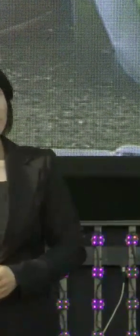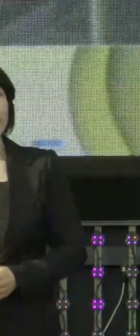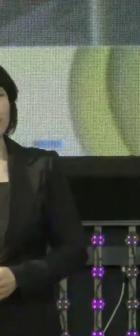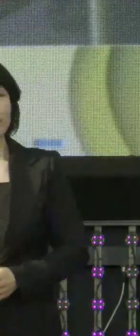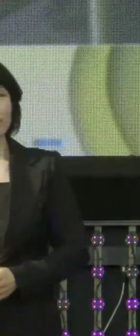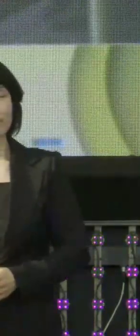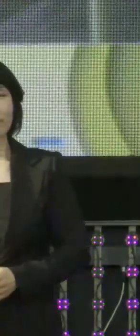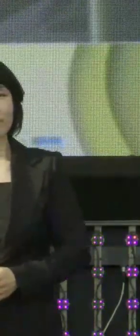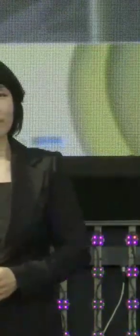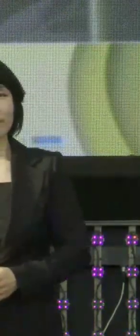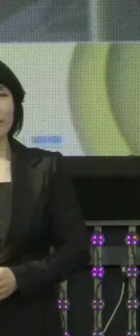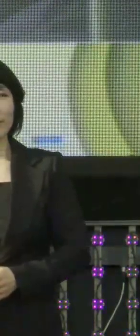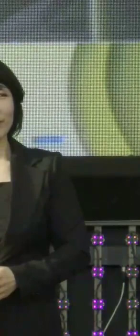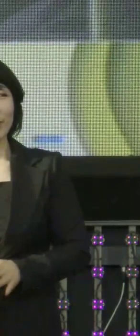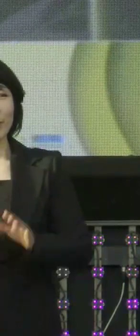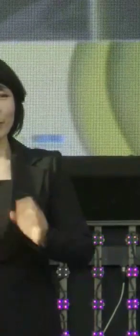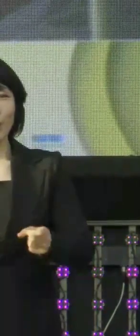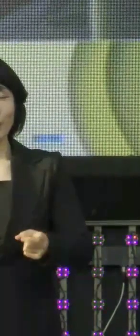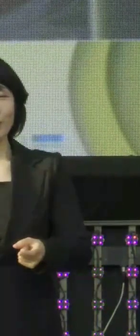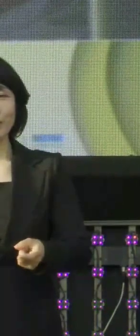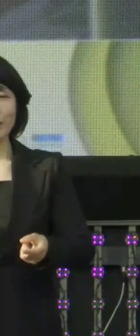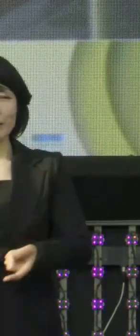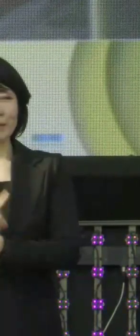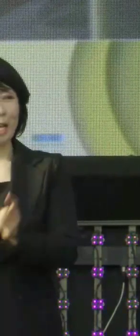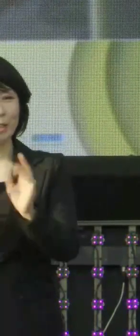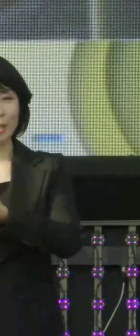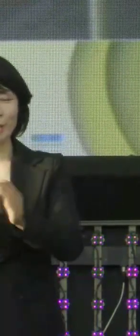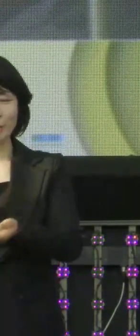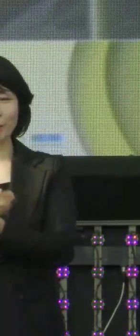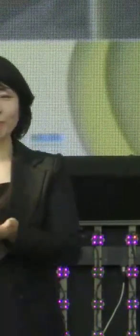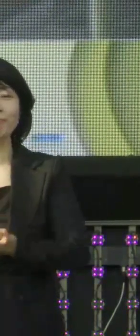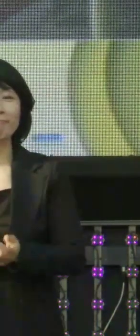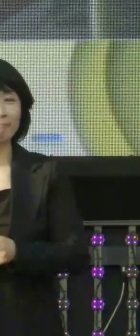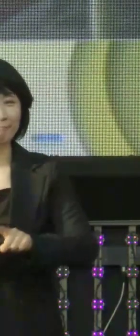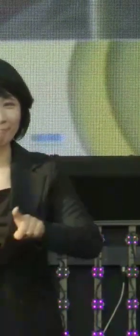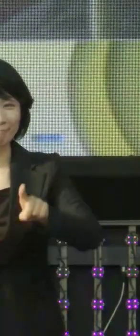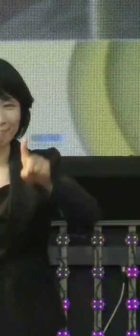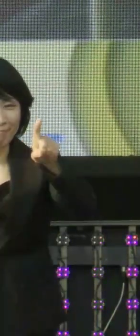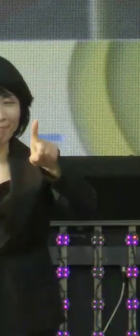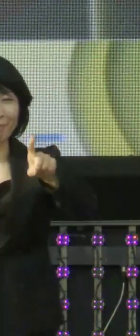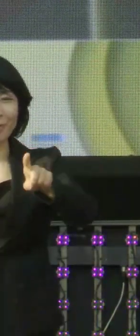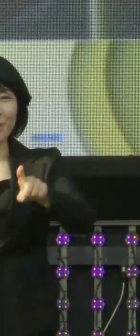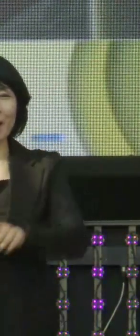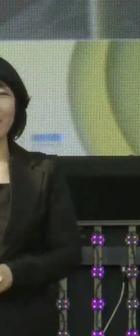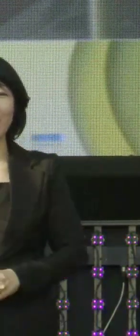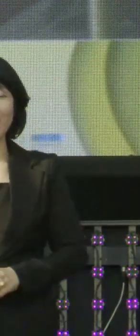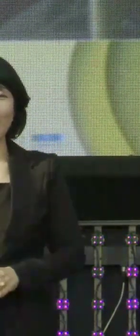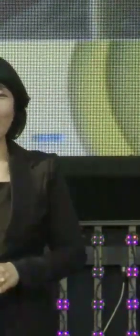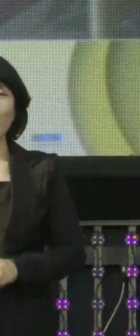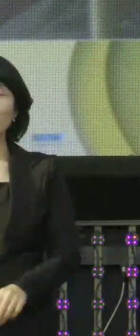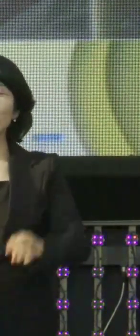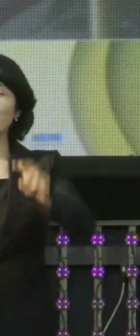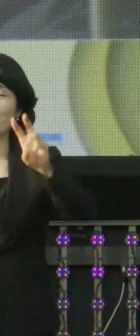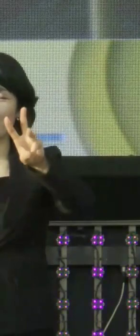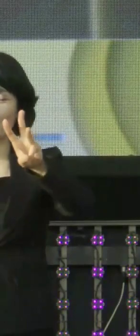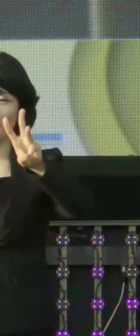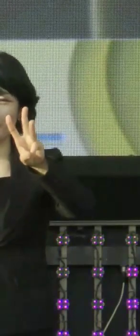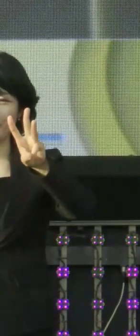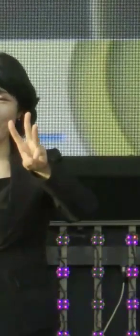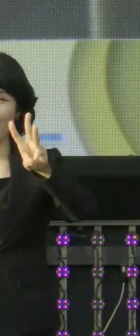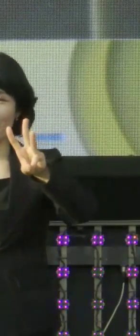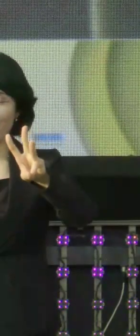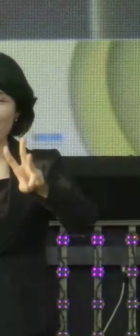예, 저는 상생과 조화의 부장 이천시 삼성의 이번에 대처시